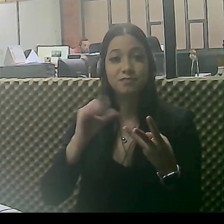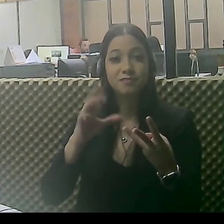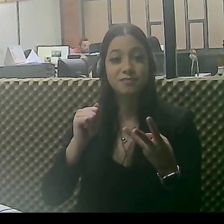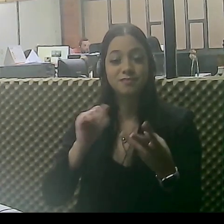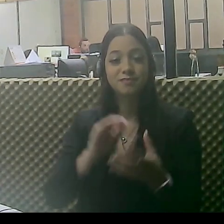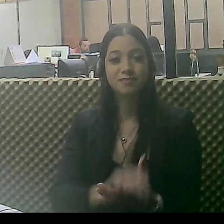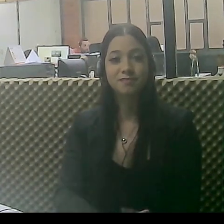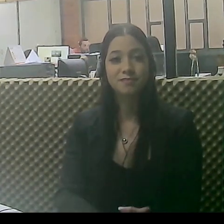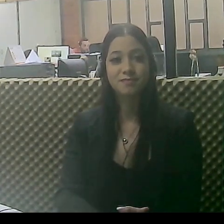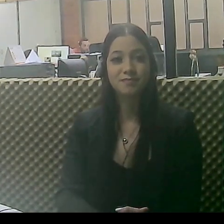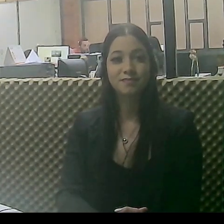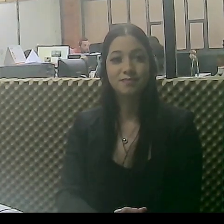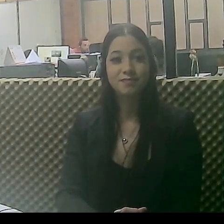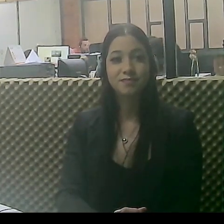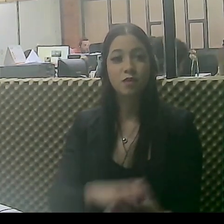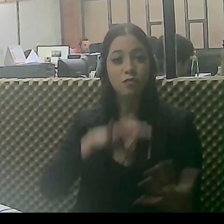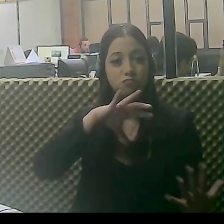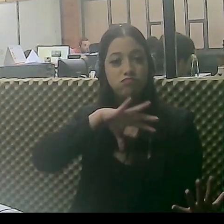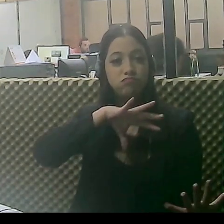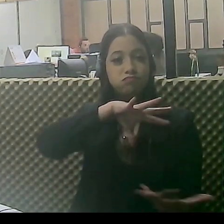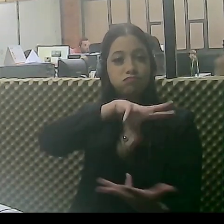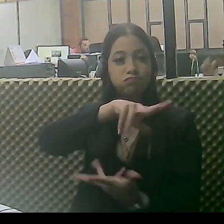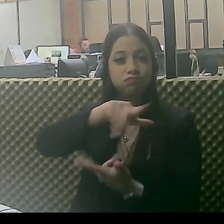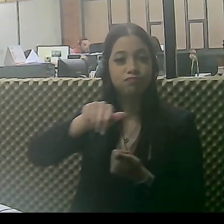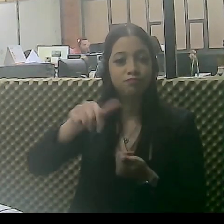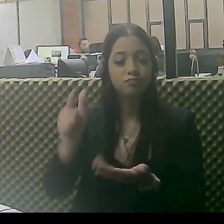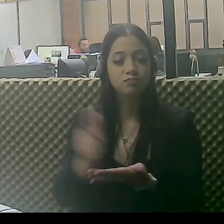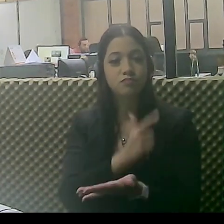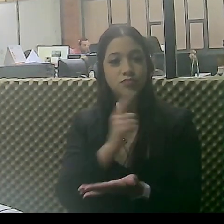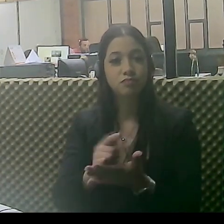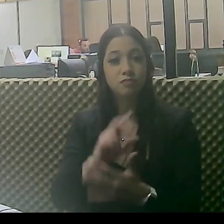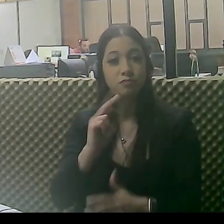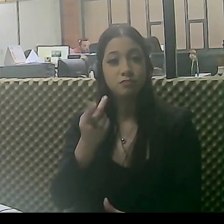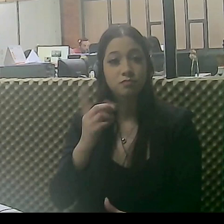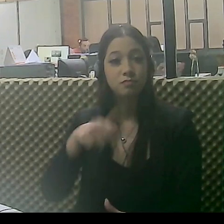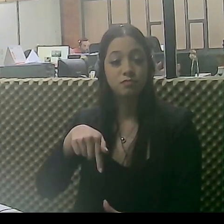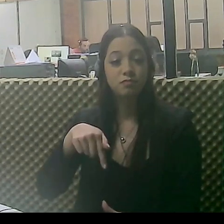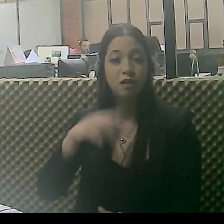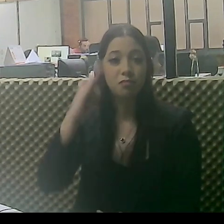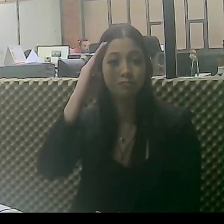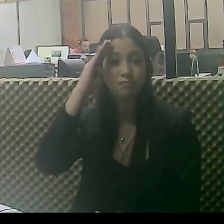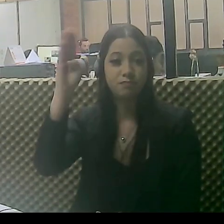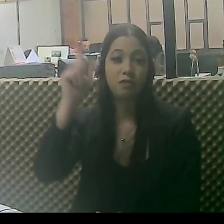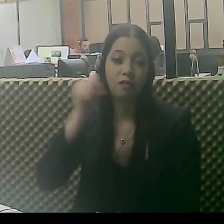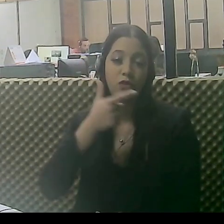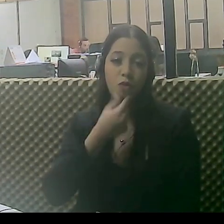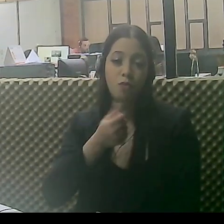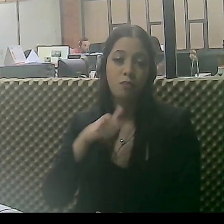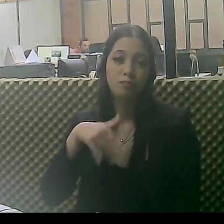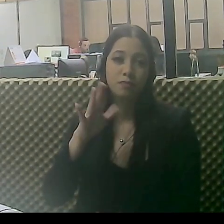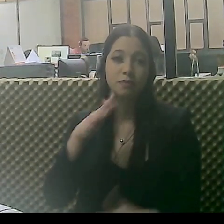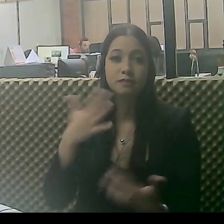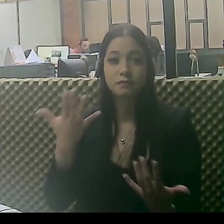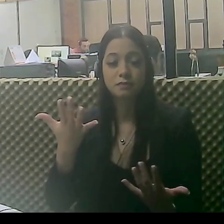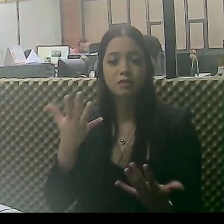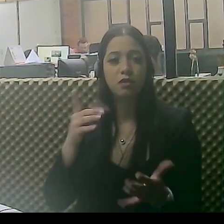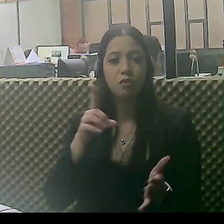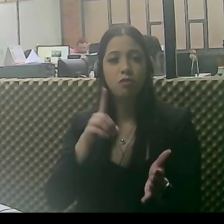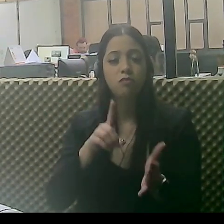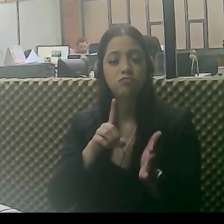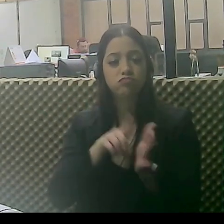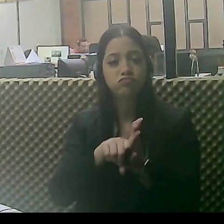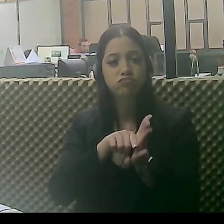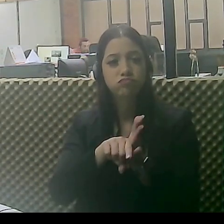Fermata. Considerando que o universo das histórias em quadrinhos é predominantemente masculino, o documentário se aprofunda